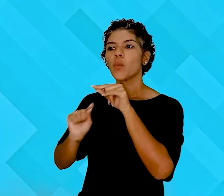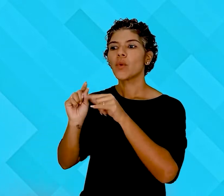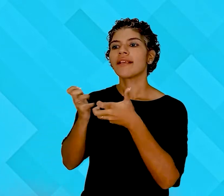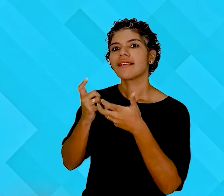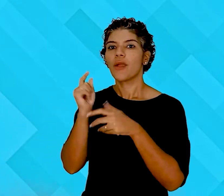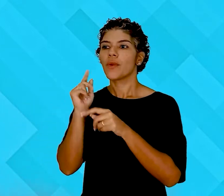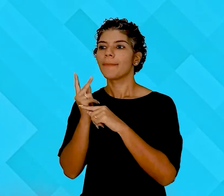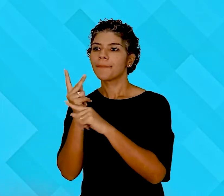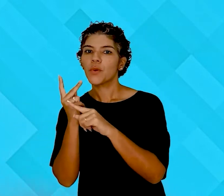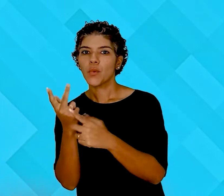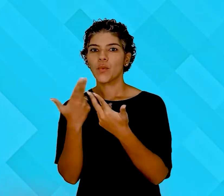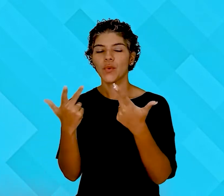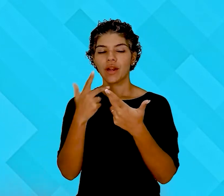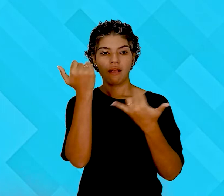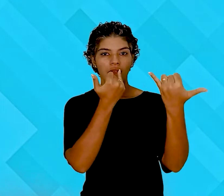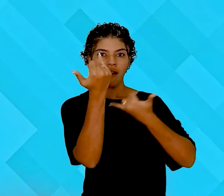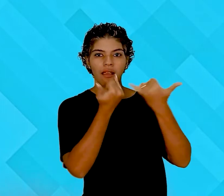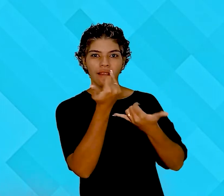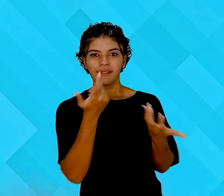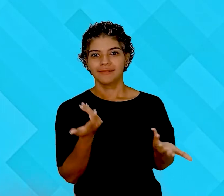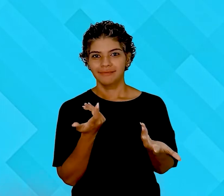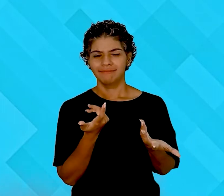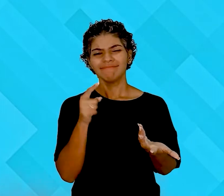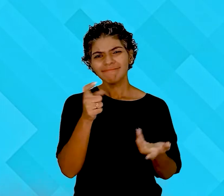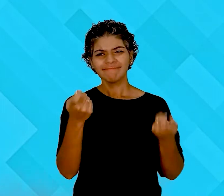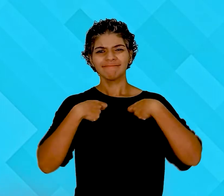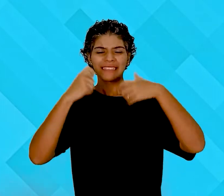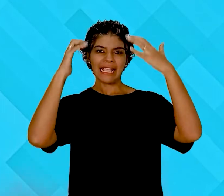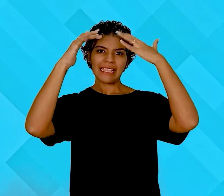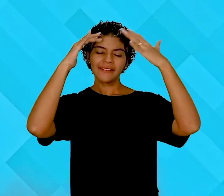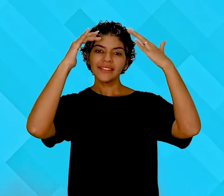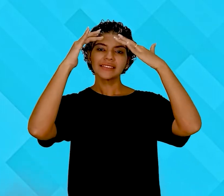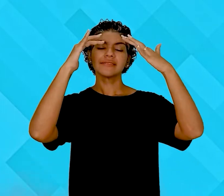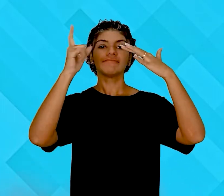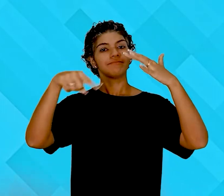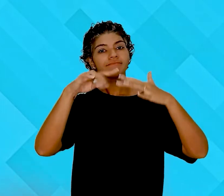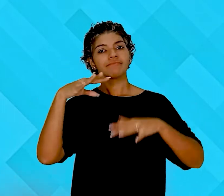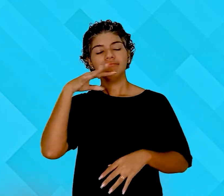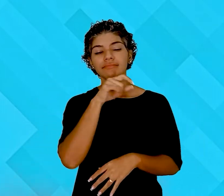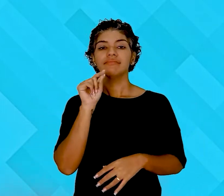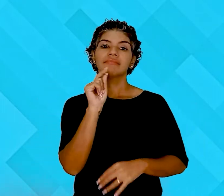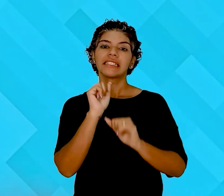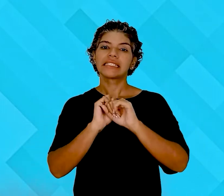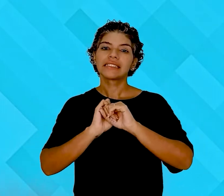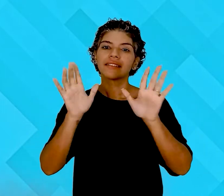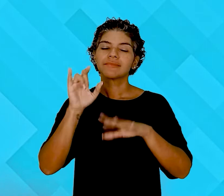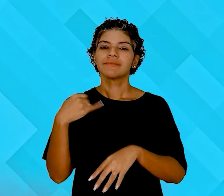muita clareza a importância dessa captura da nossa atenção para que seja vendida, né? No Dilema das